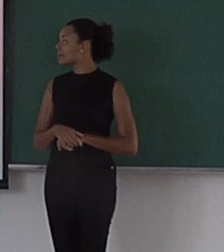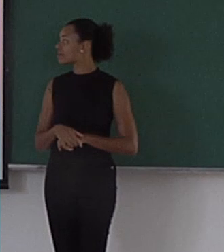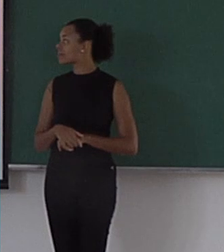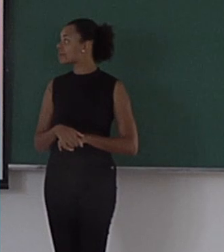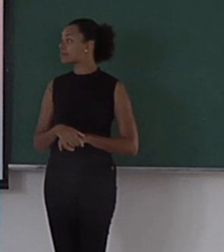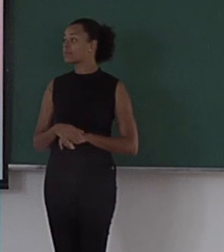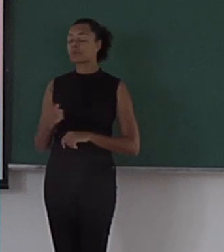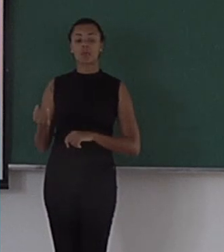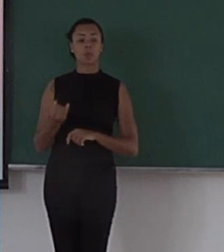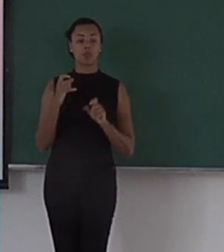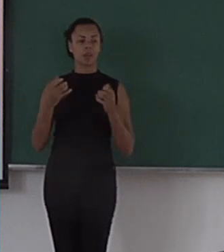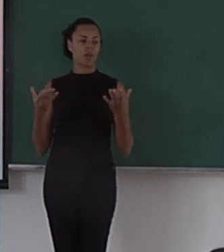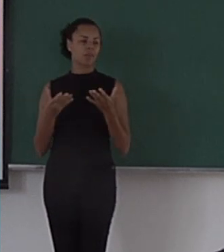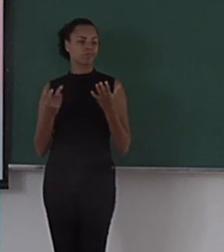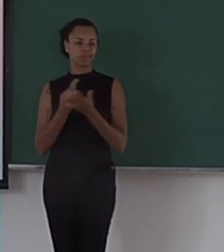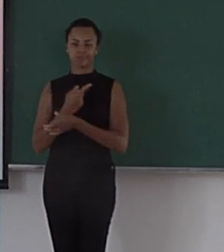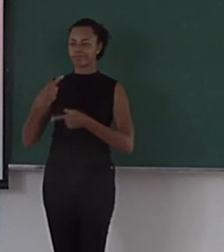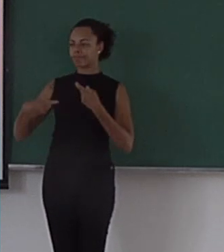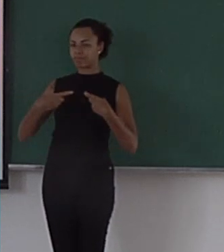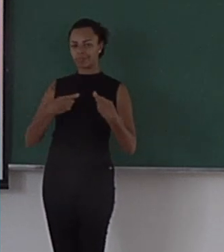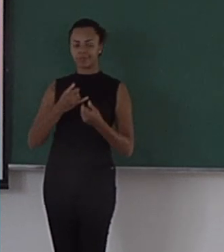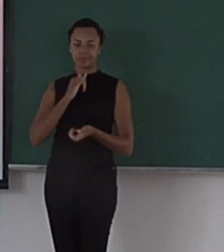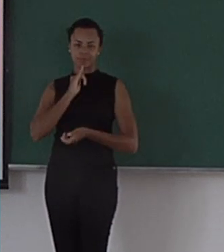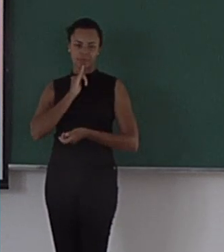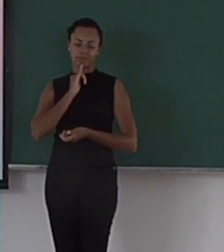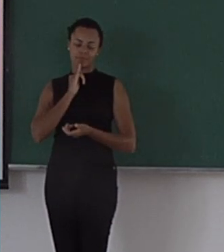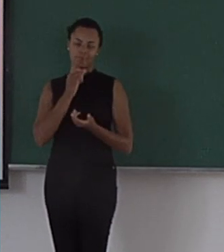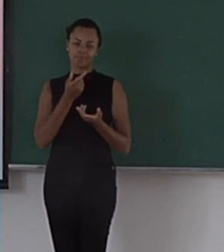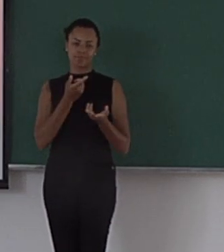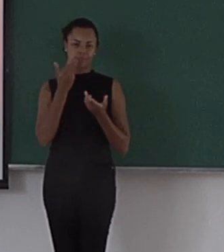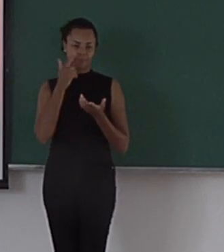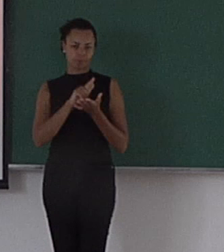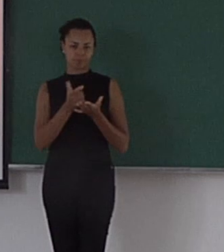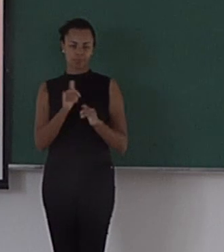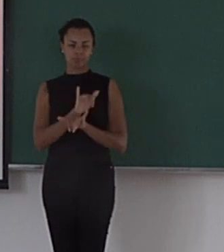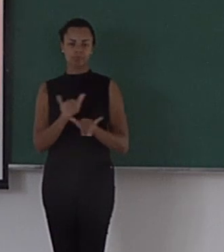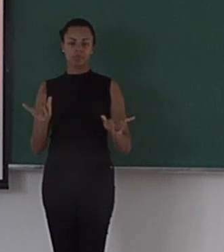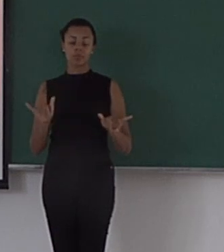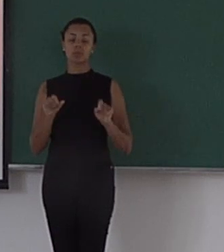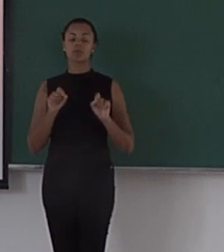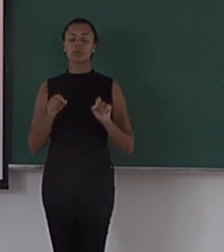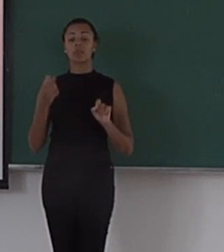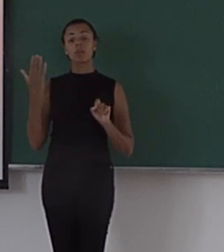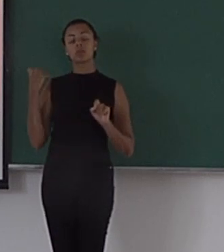Importante a gente falar nessa época de guerra, né, que infelizmente a gente está vivenciando, né, que se usavam várias